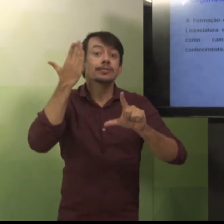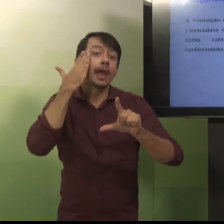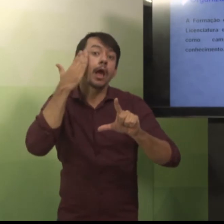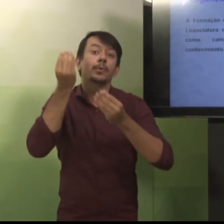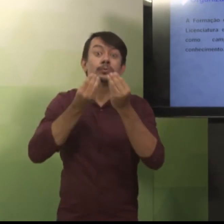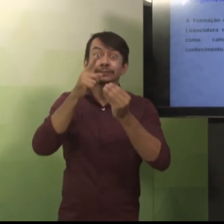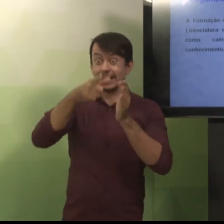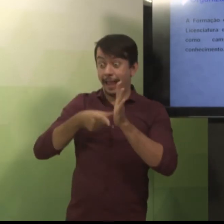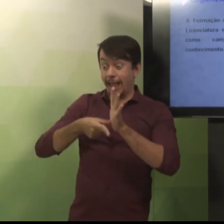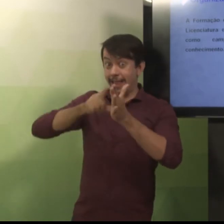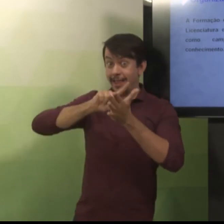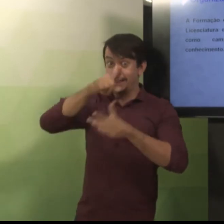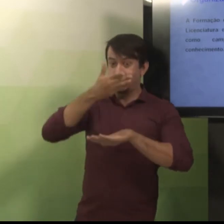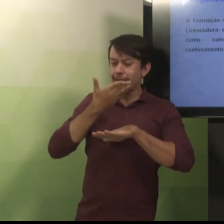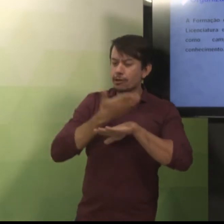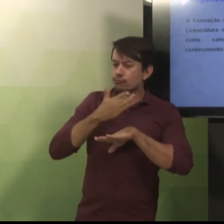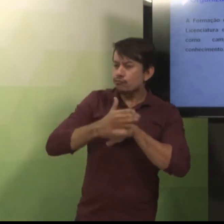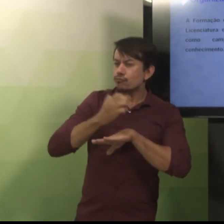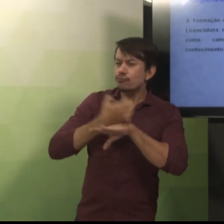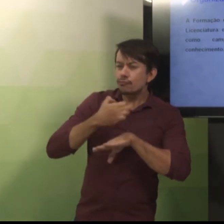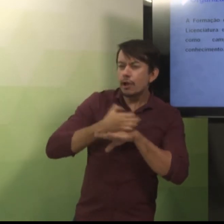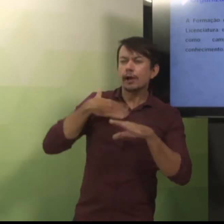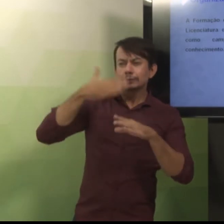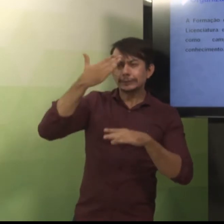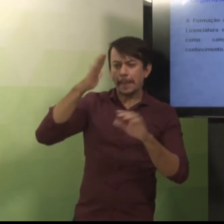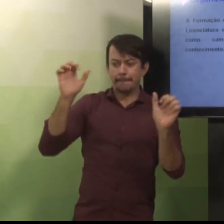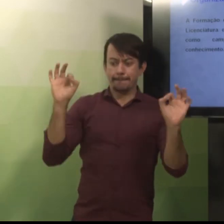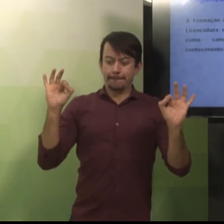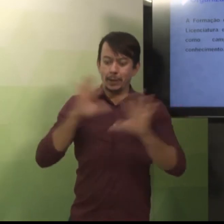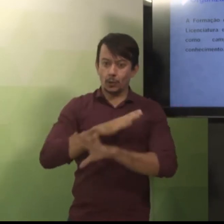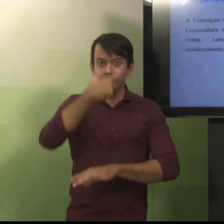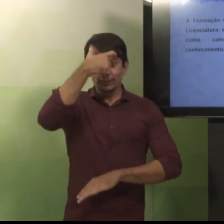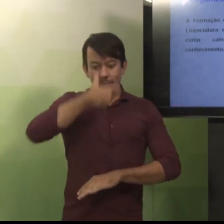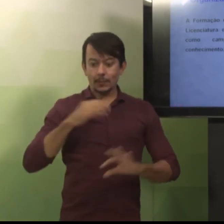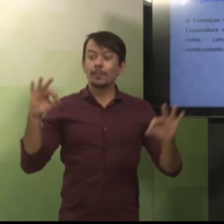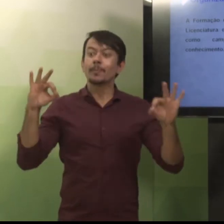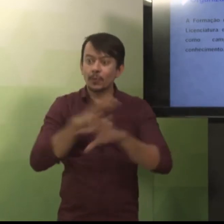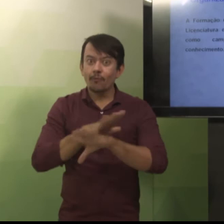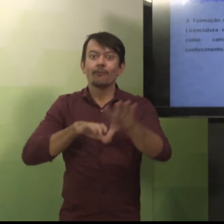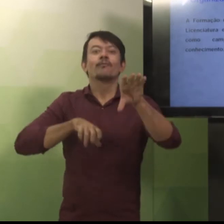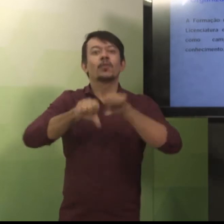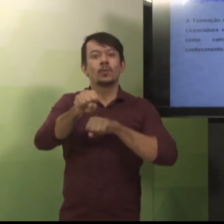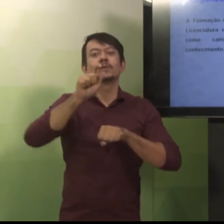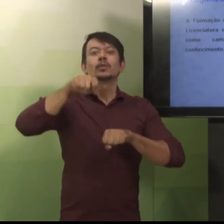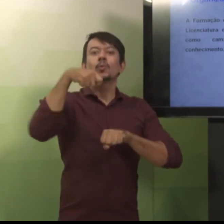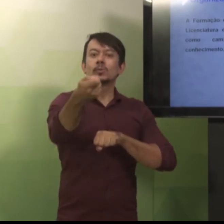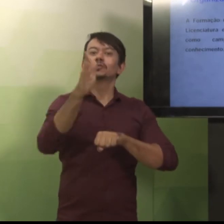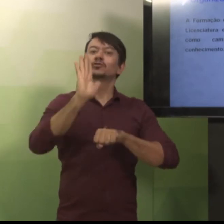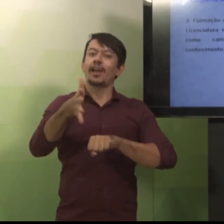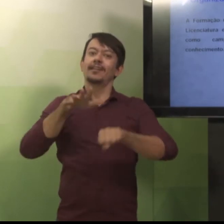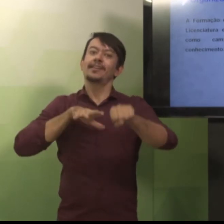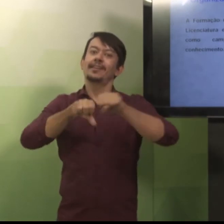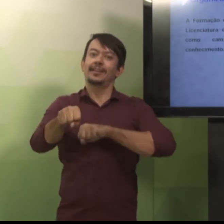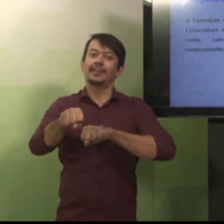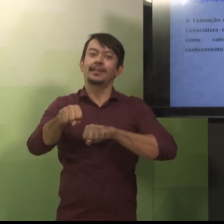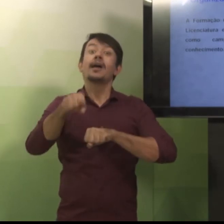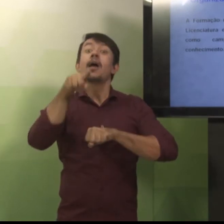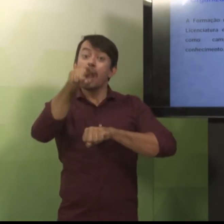como futuros profissionais lidar com o ensino. O estágio proporciona isso a você, a sua